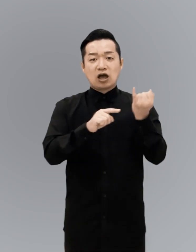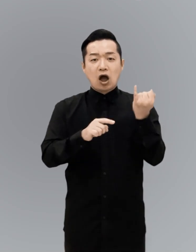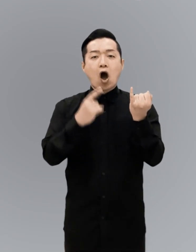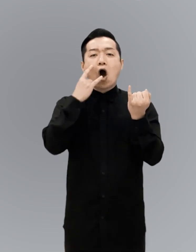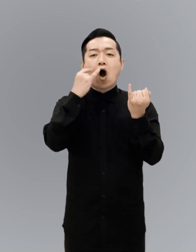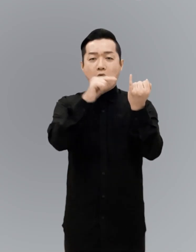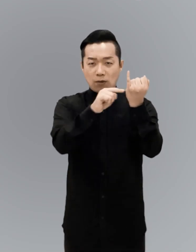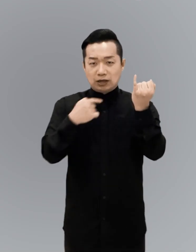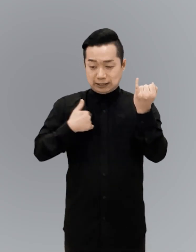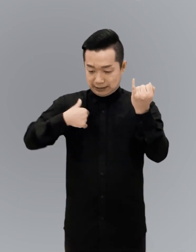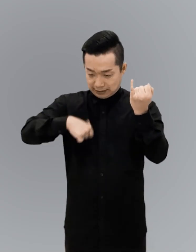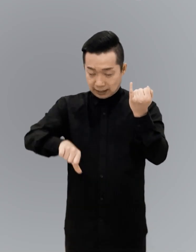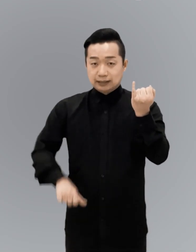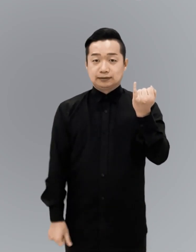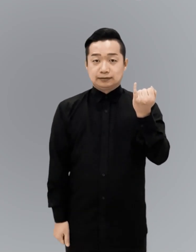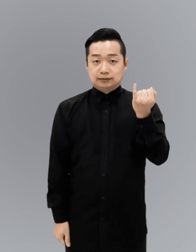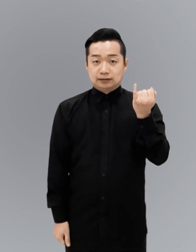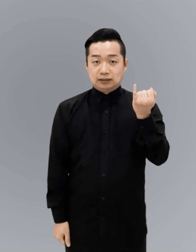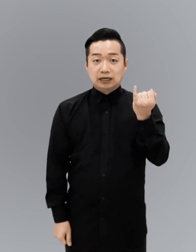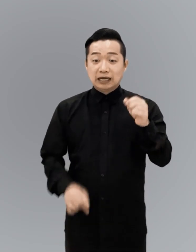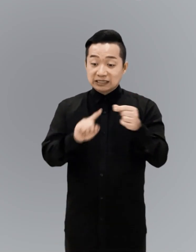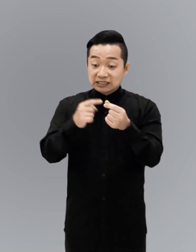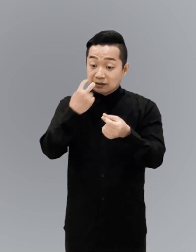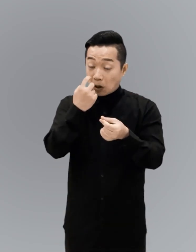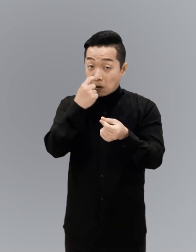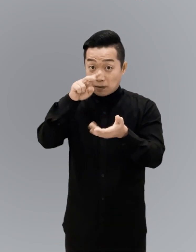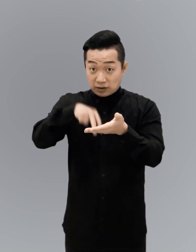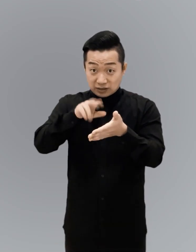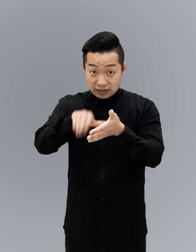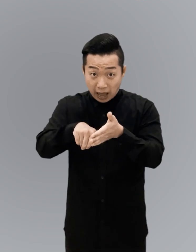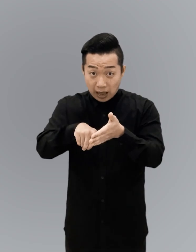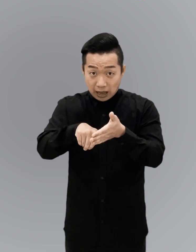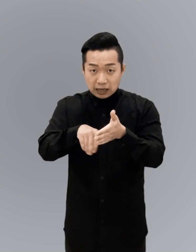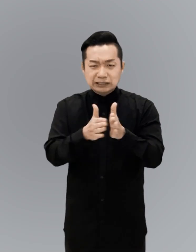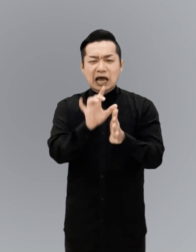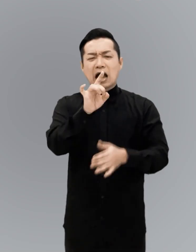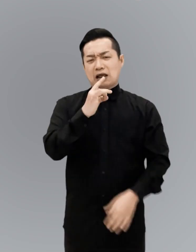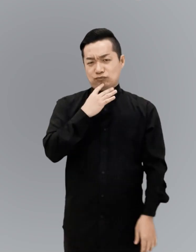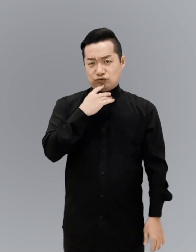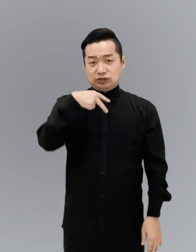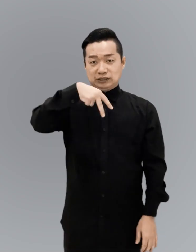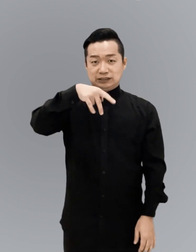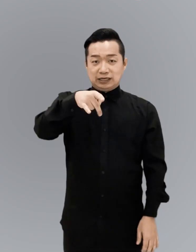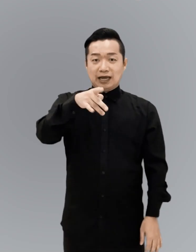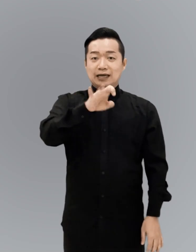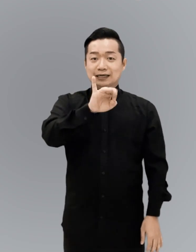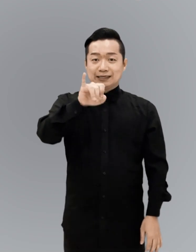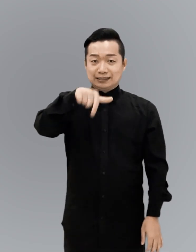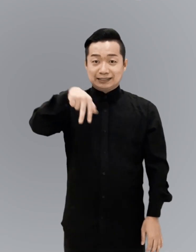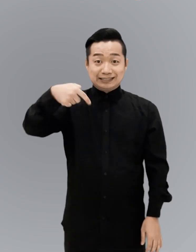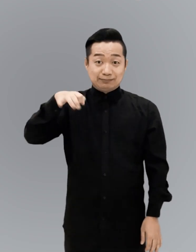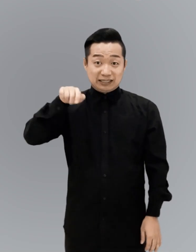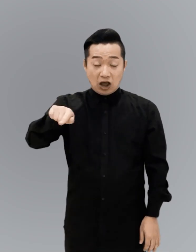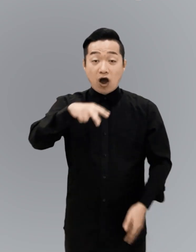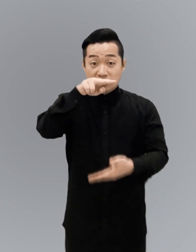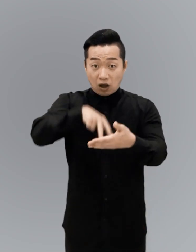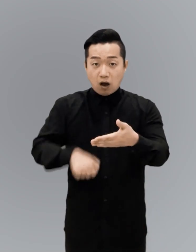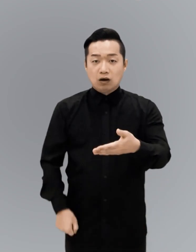어머니로 가진 인물로, 그가 글을 배울 때 그가 가진 유일한 책이었던 셰익스피어를 읽으며